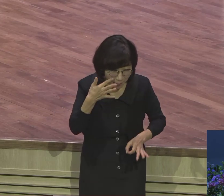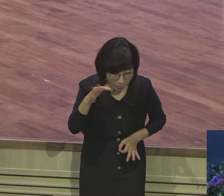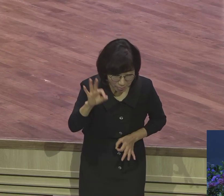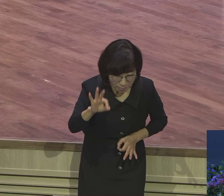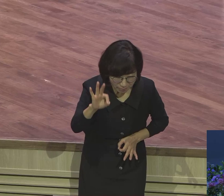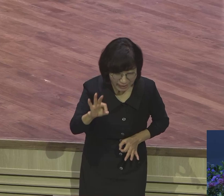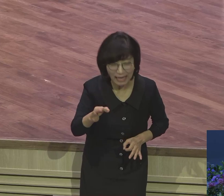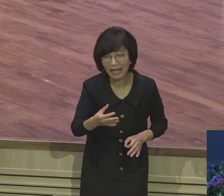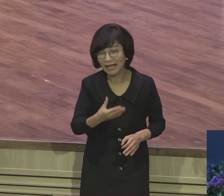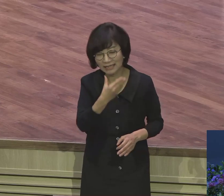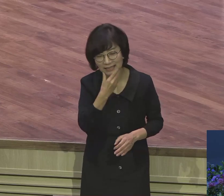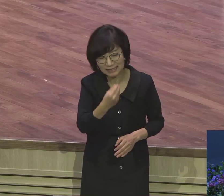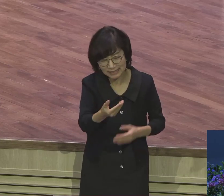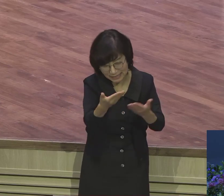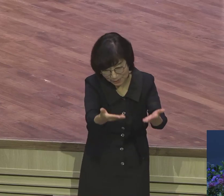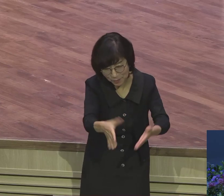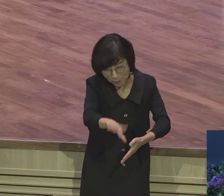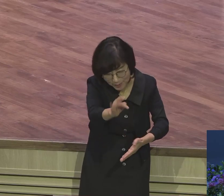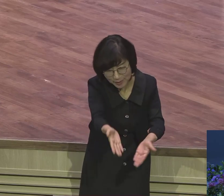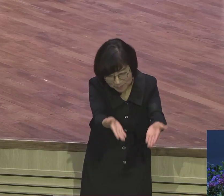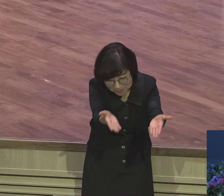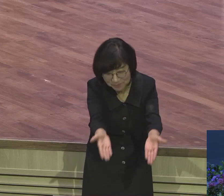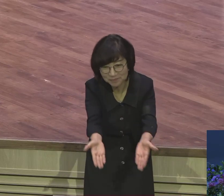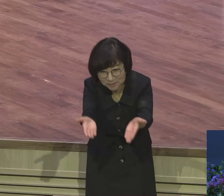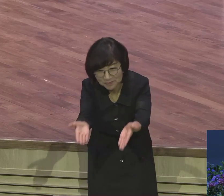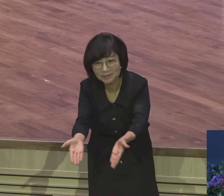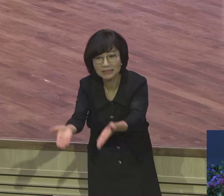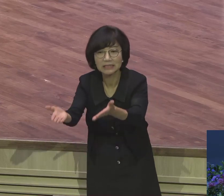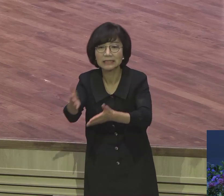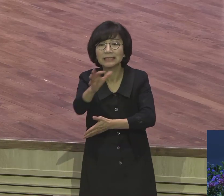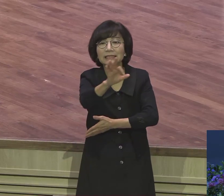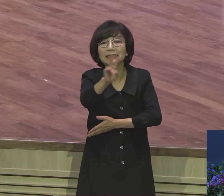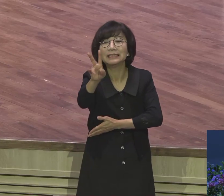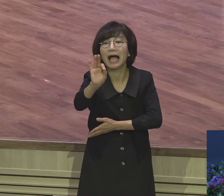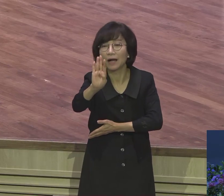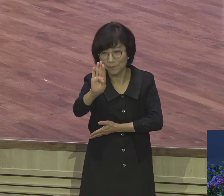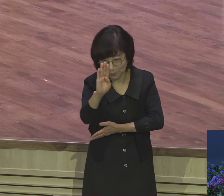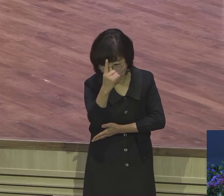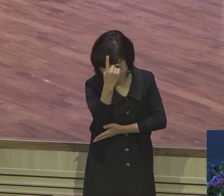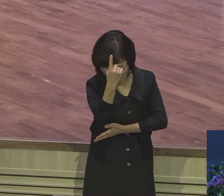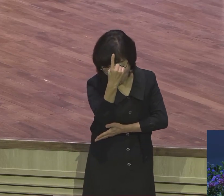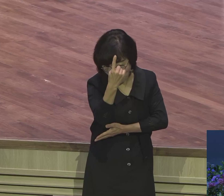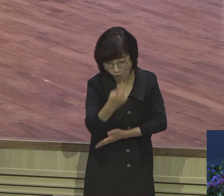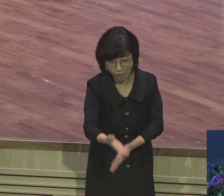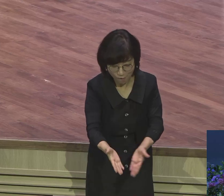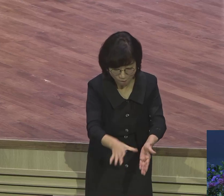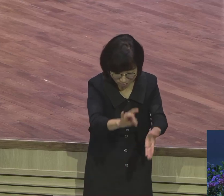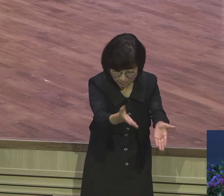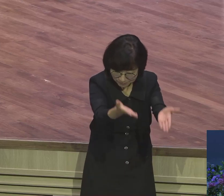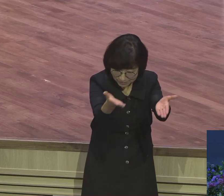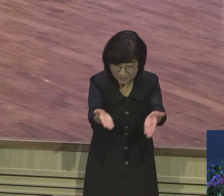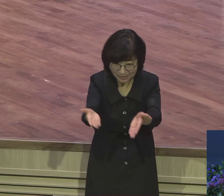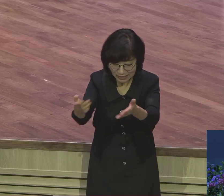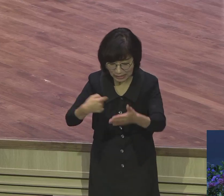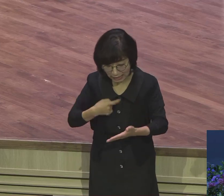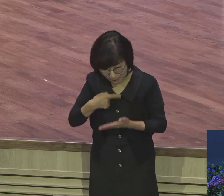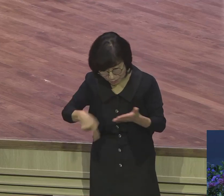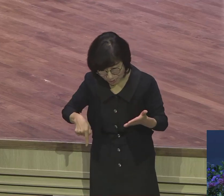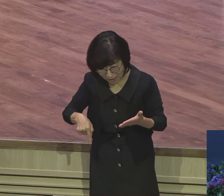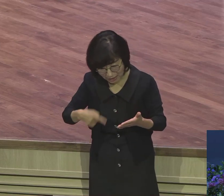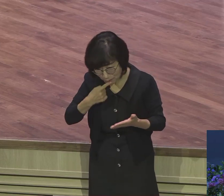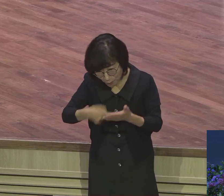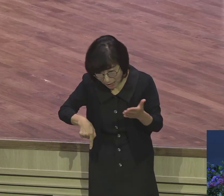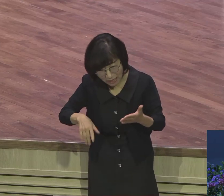양보해라 그냥 양보하라는 겁니다. 양보 양보하면 바보 같습니까? 양보하면 소래보는 것 같습니까?